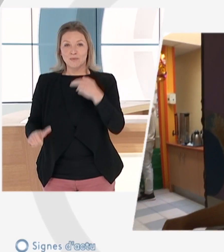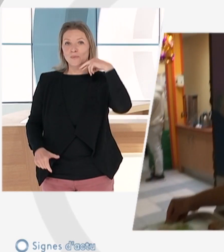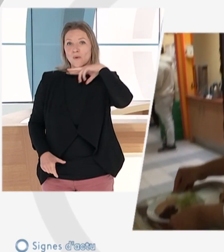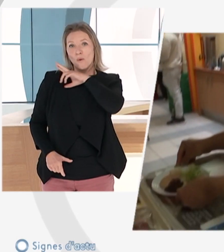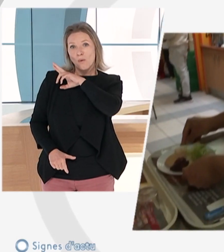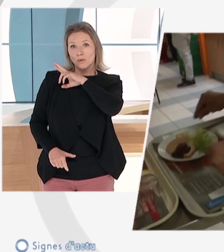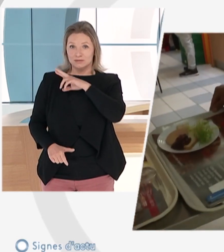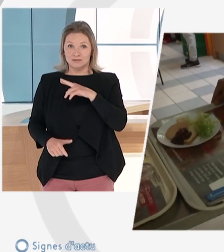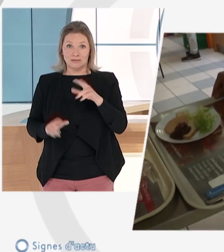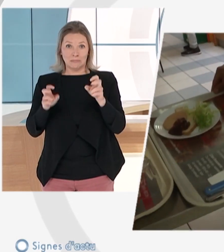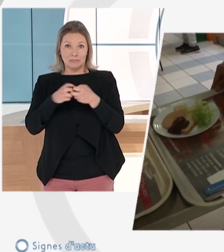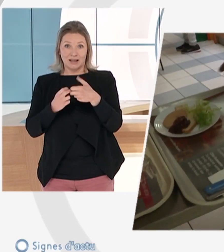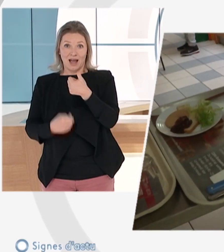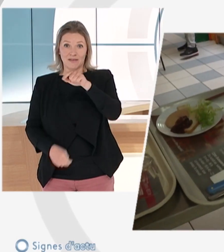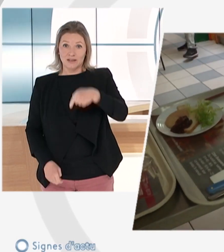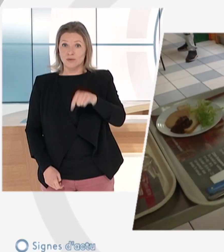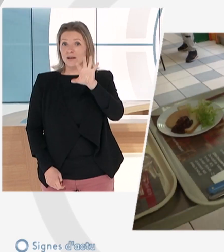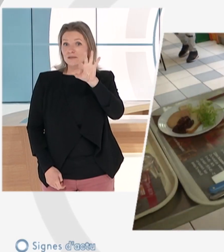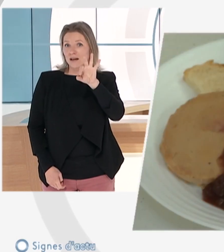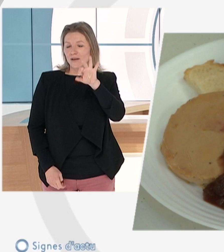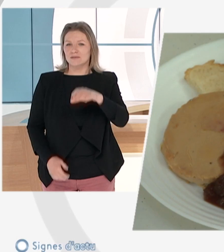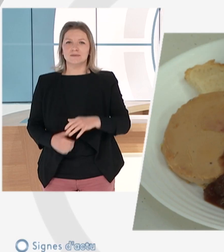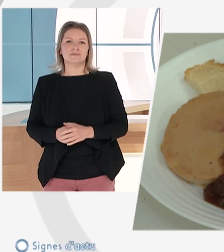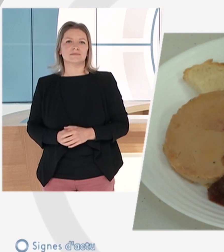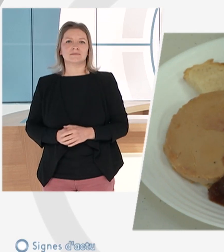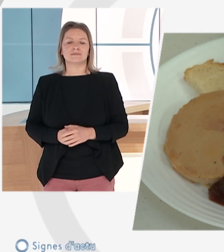€. Le cuisinier a mis les petits plats dans les grands.